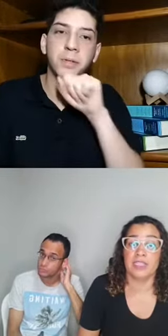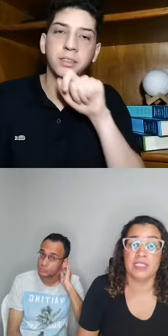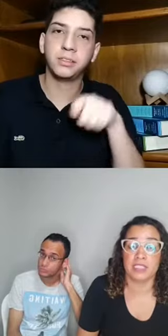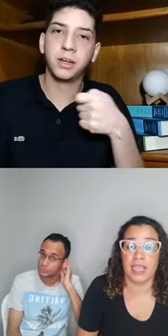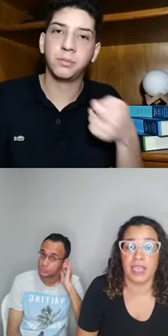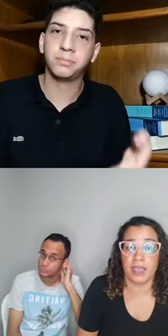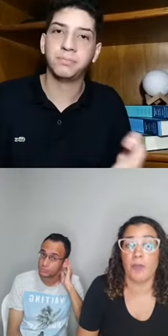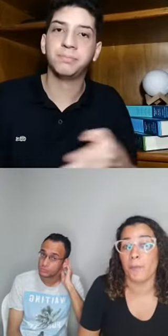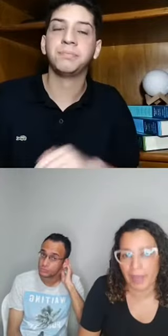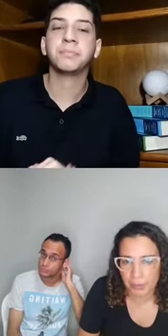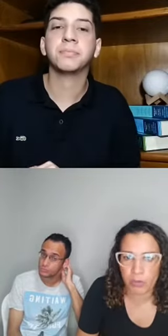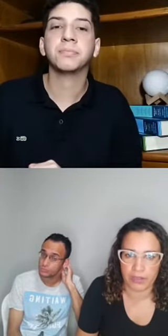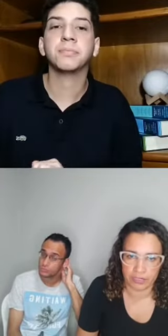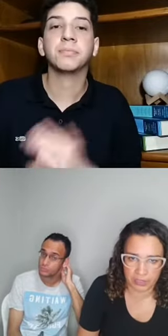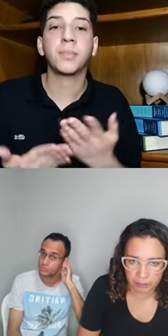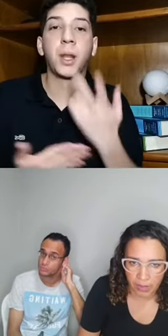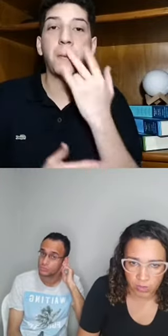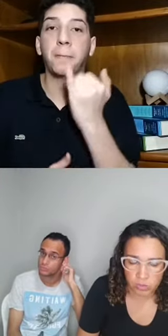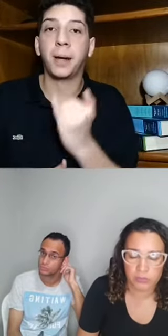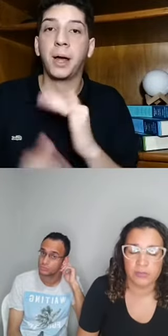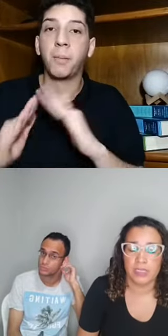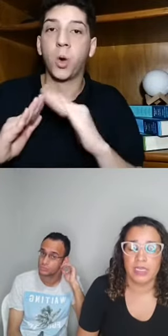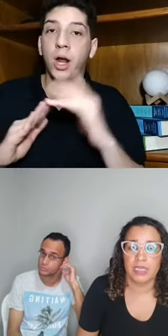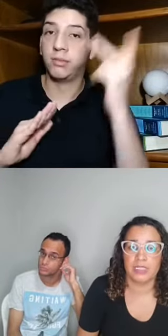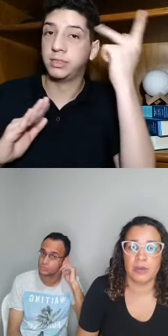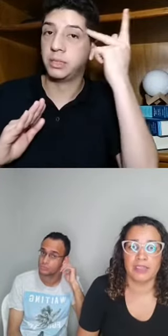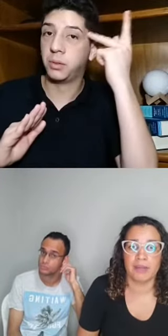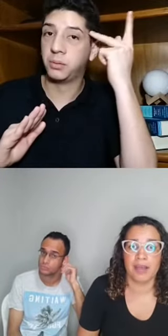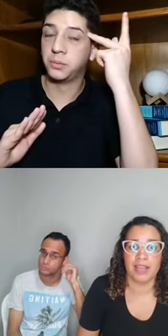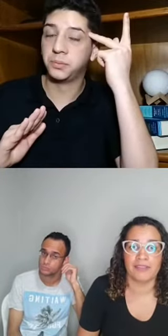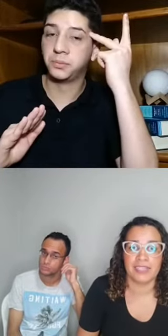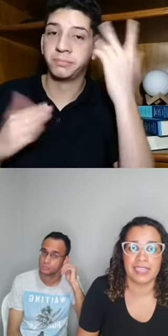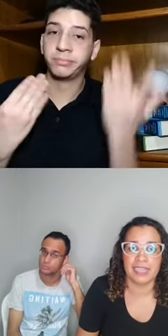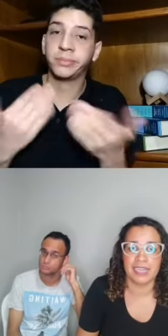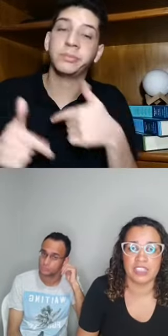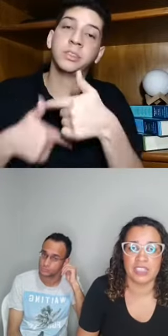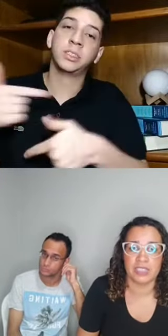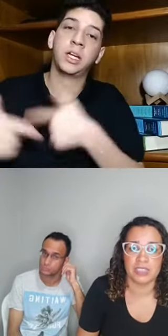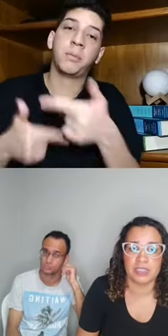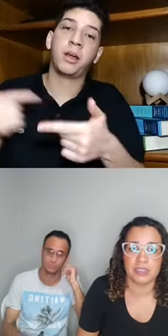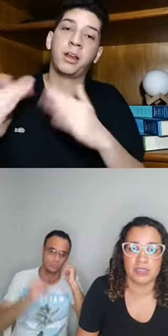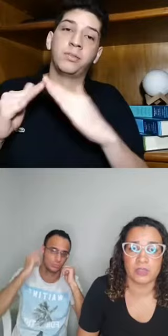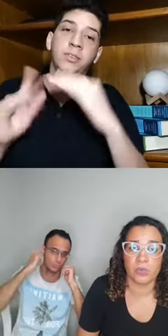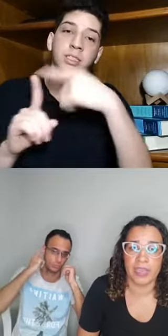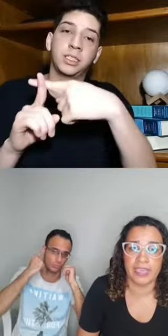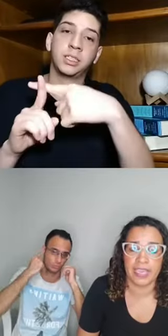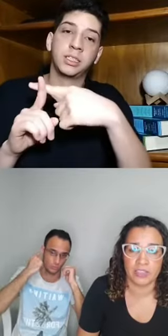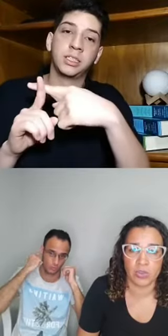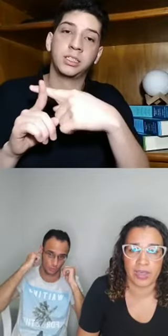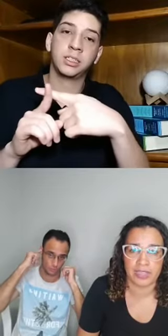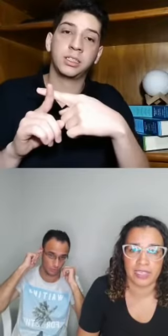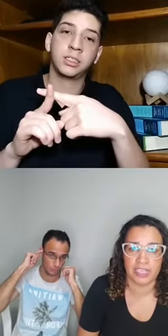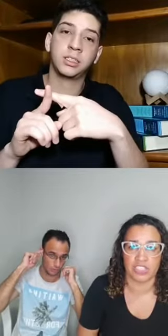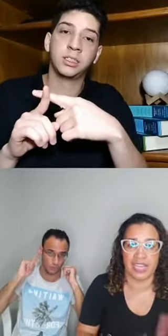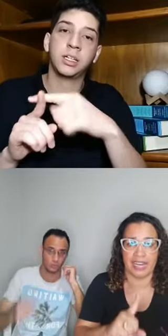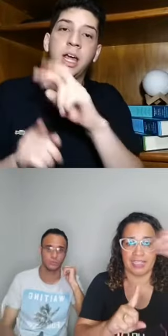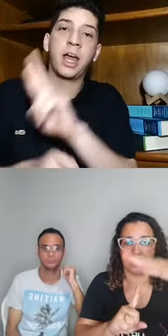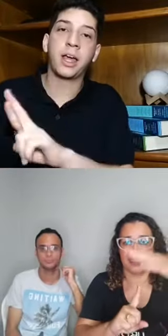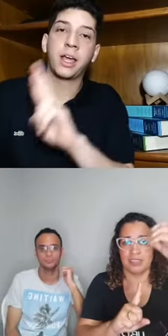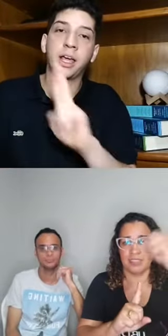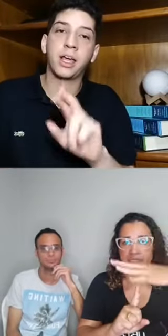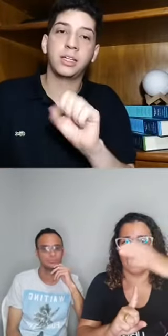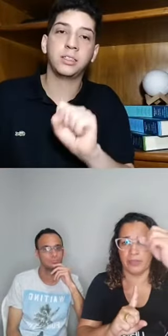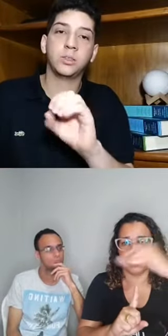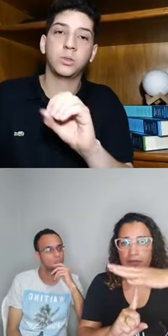Então, meu pai morava em São Paulo, então ele trabalhava na igreja do R.R. Soares, da Igreja da